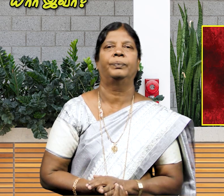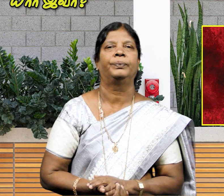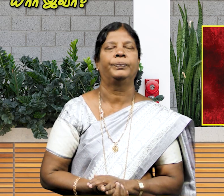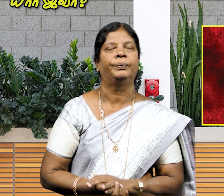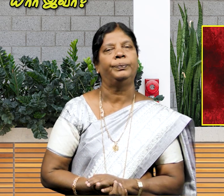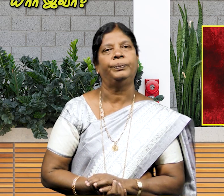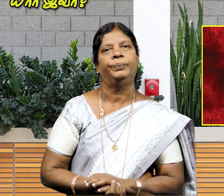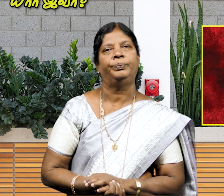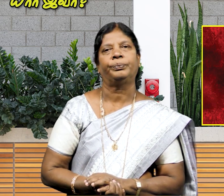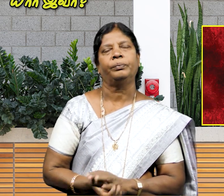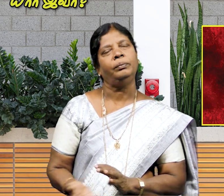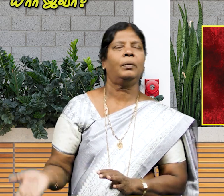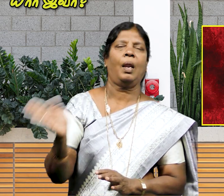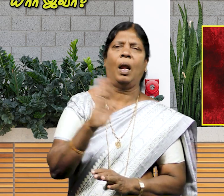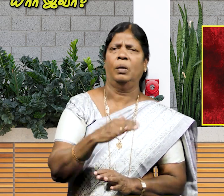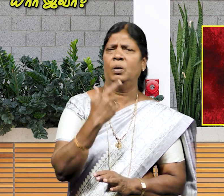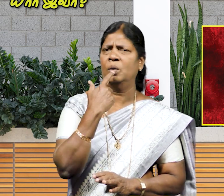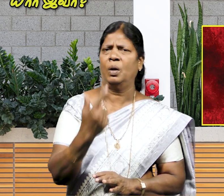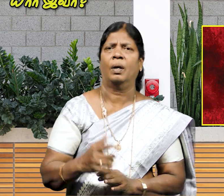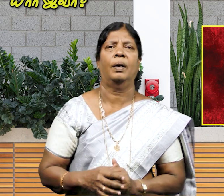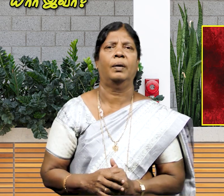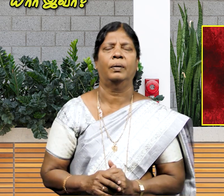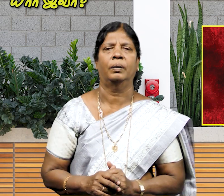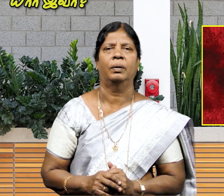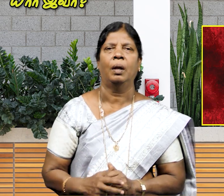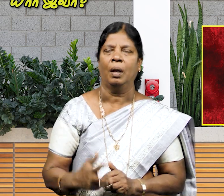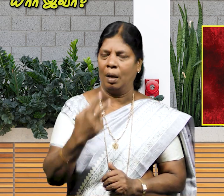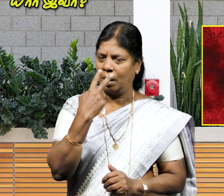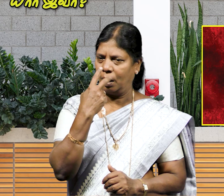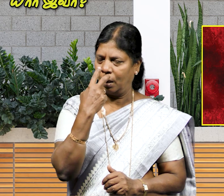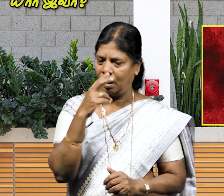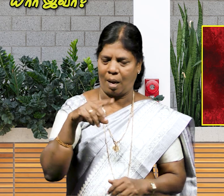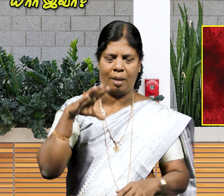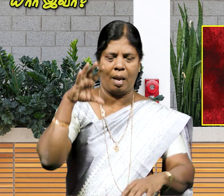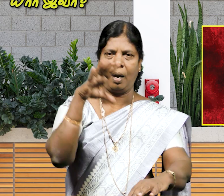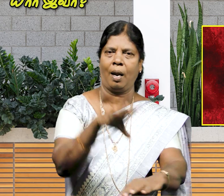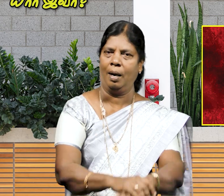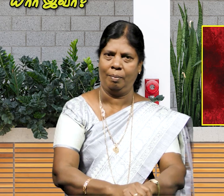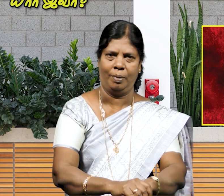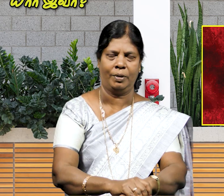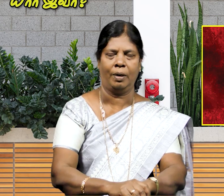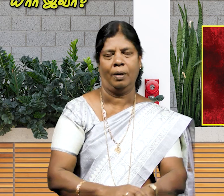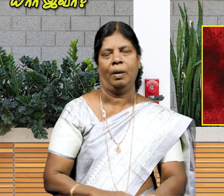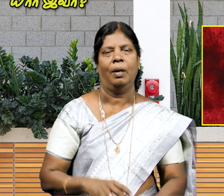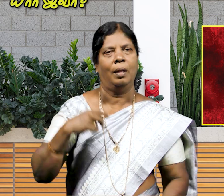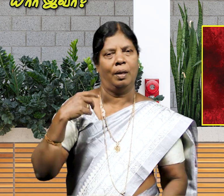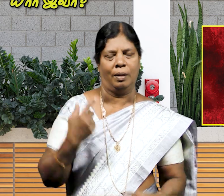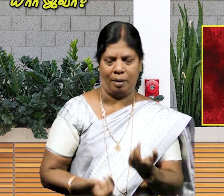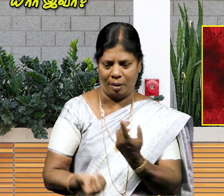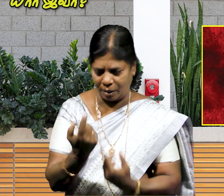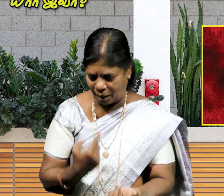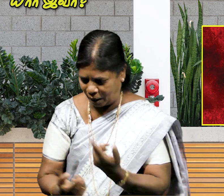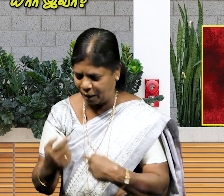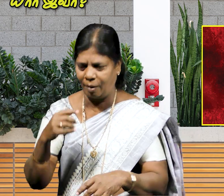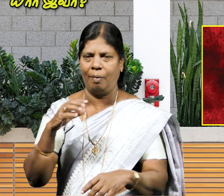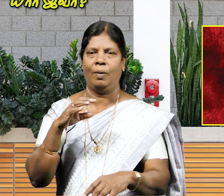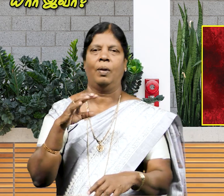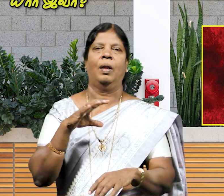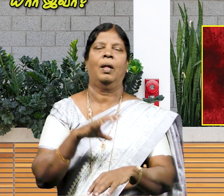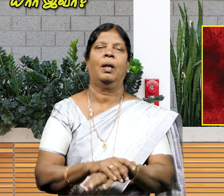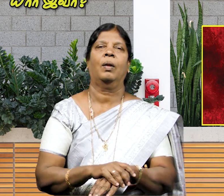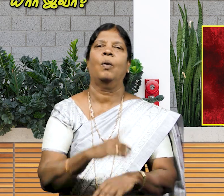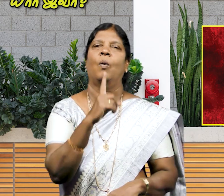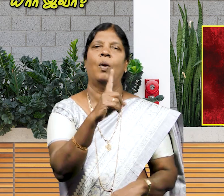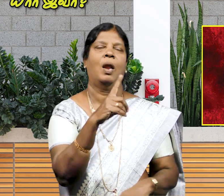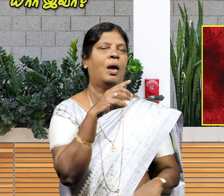இருப்பானா என்று கேள்வி கேட்கிறார். அடுத்து சொல்லுகிறார், கண்டுபிடித்த பின்பு தேடி